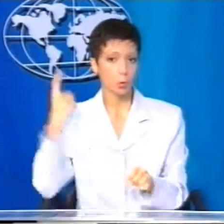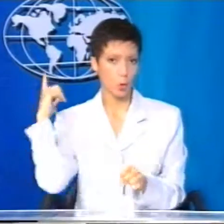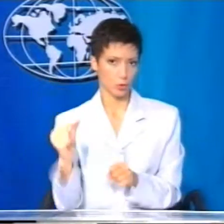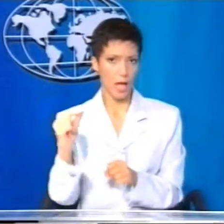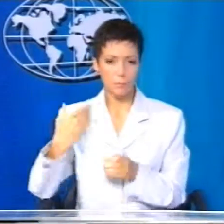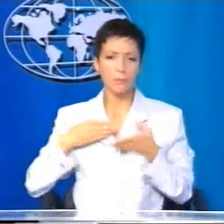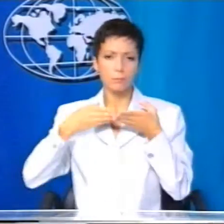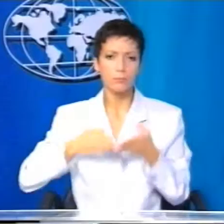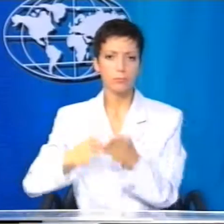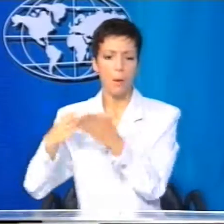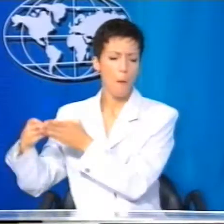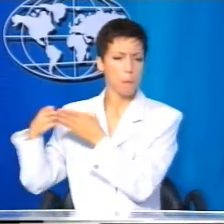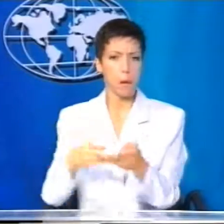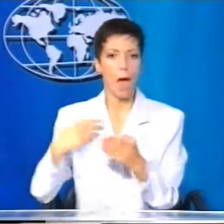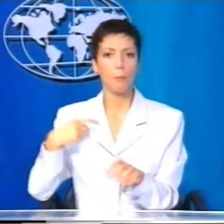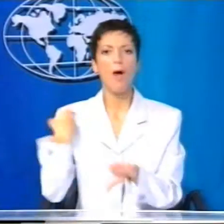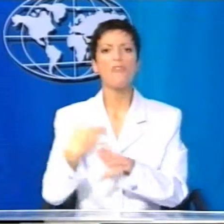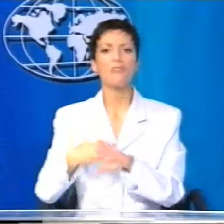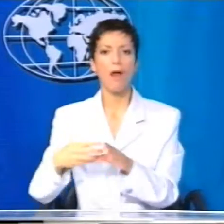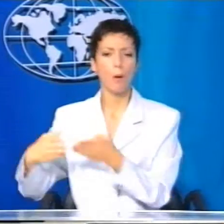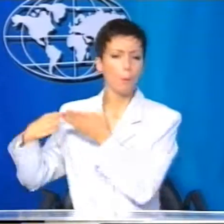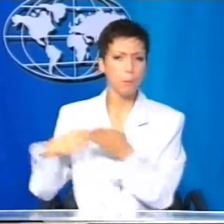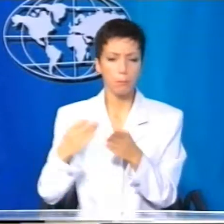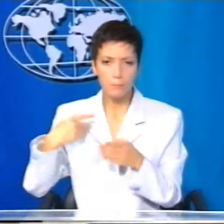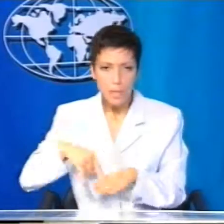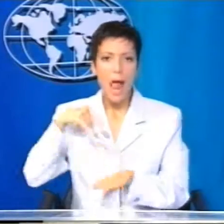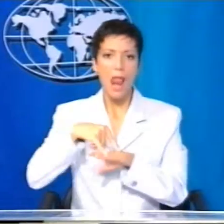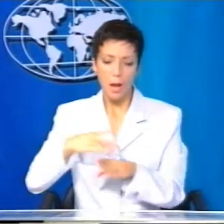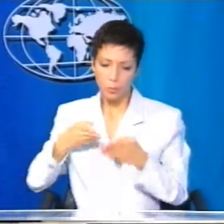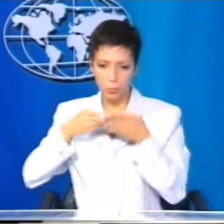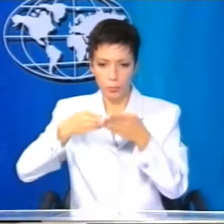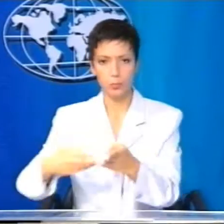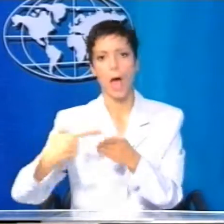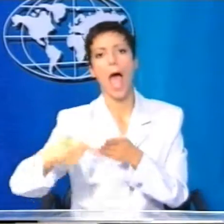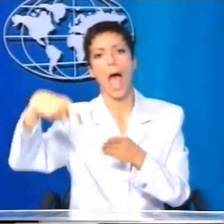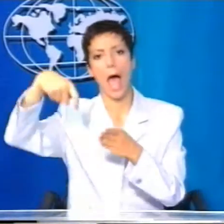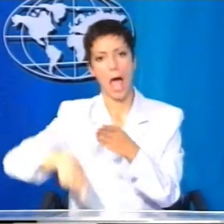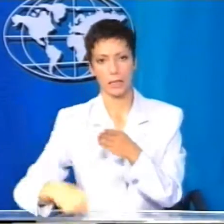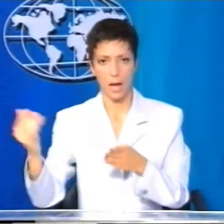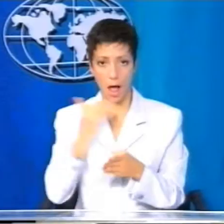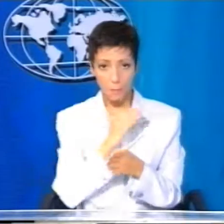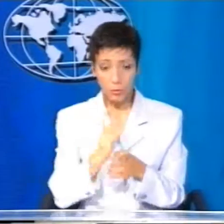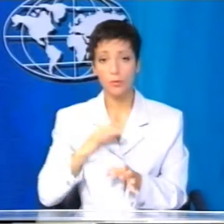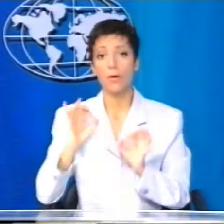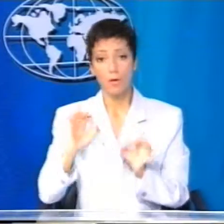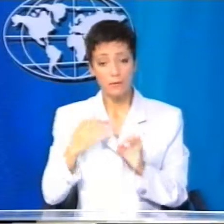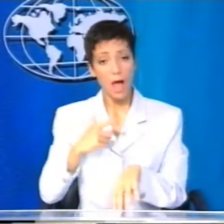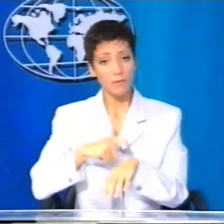Άξο. Και ενώ οι λιμενικές αρχές του νησιού διεξάγουν έρευνες για να διαπιστωθούν οι συνθήκες κάτω από τις οποίες συνέβη το ατύχημα,